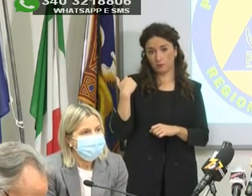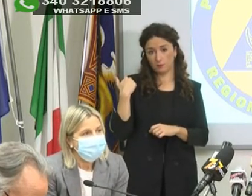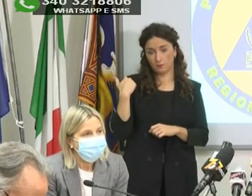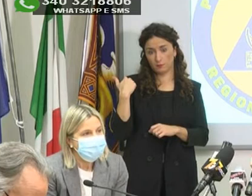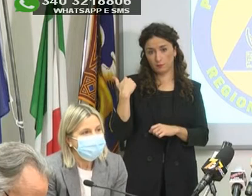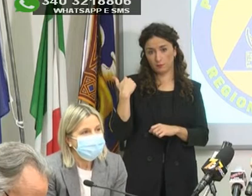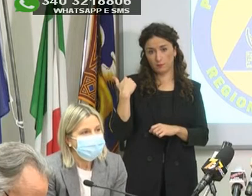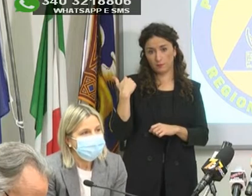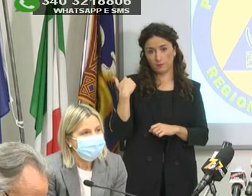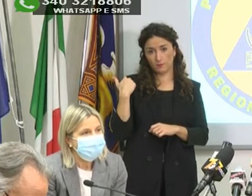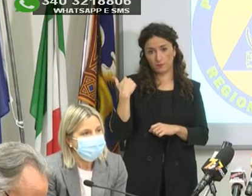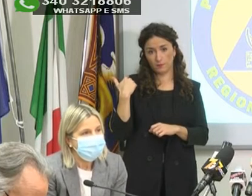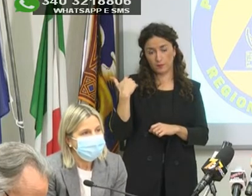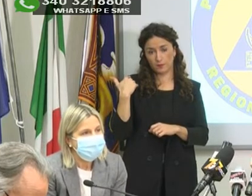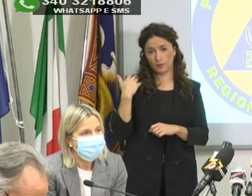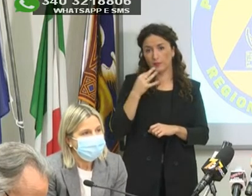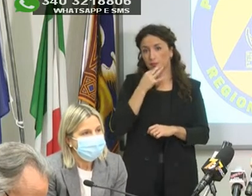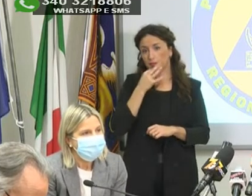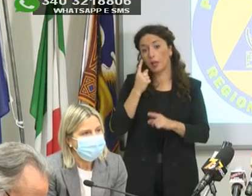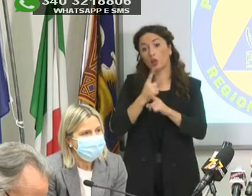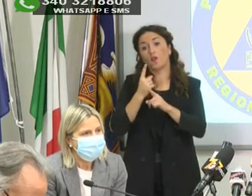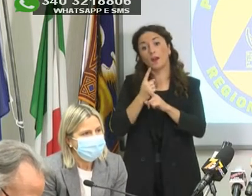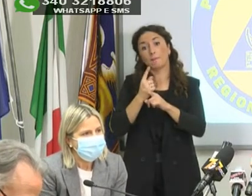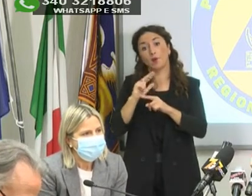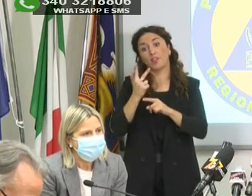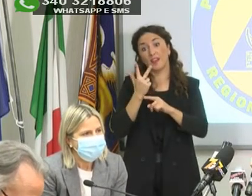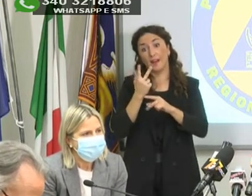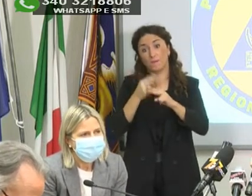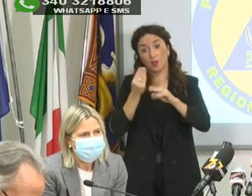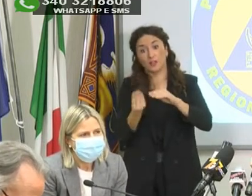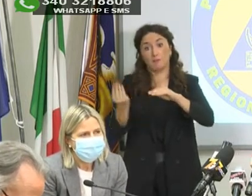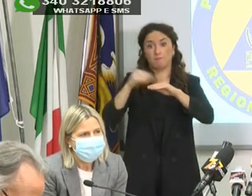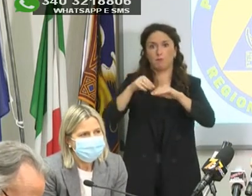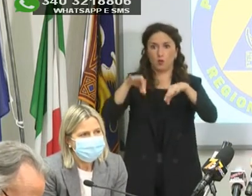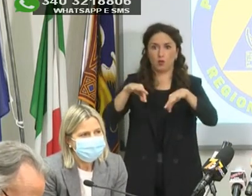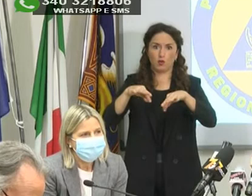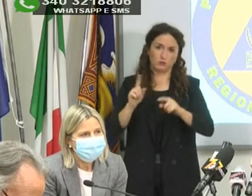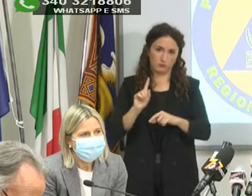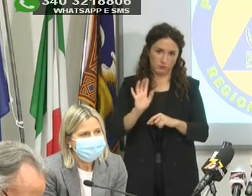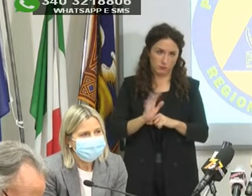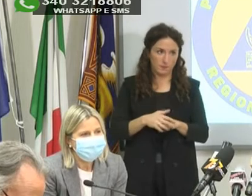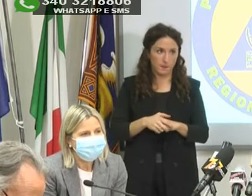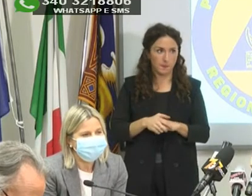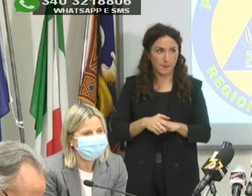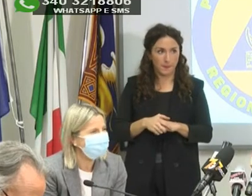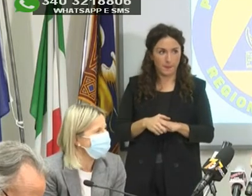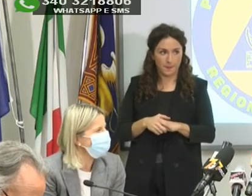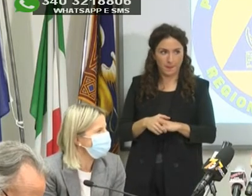16, 24, vuol dire che dobbiamo triplicare i ricoverati. Tanto adesso l'assessore Bottacin ci prenderà il futuro,